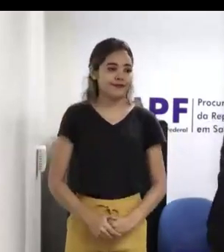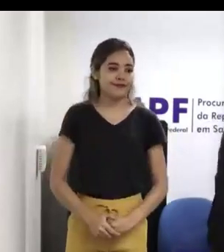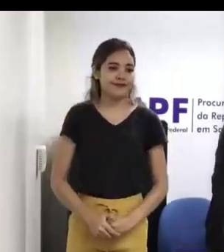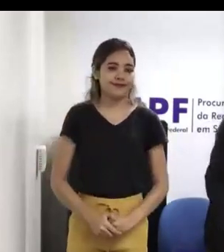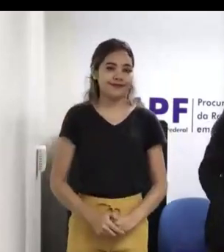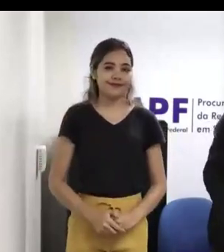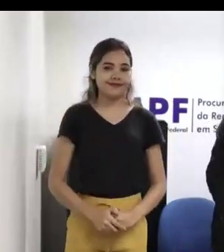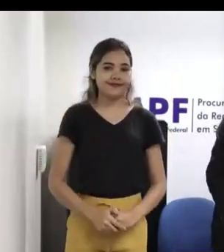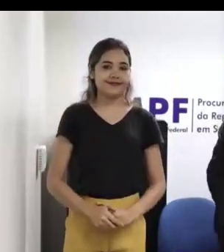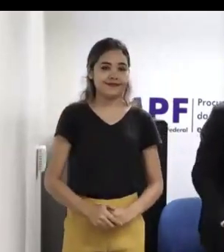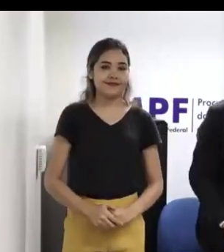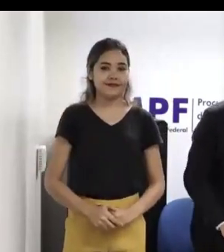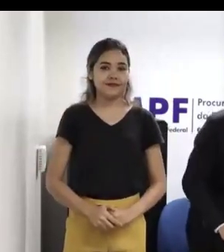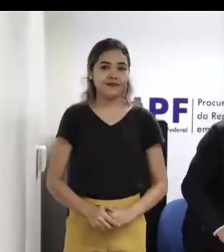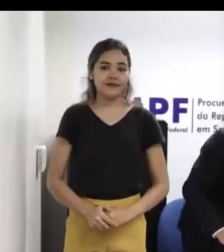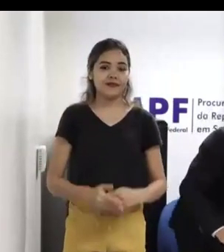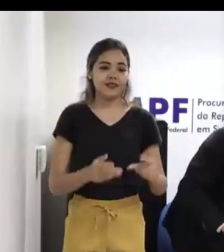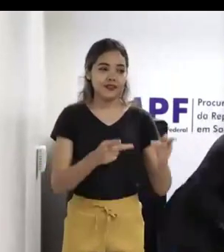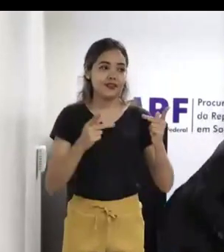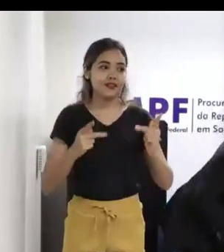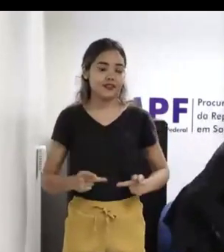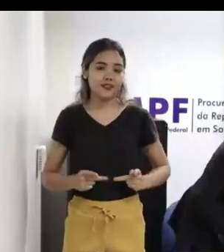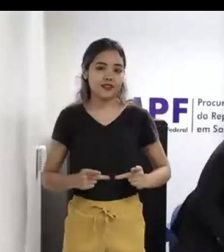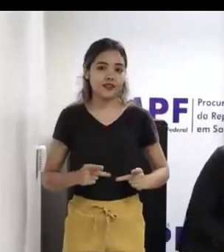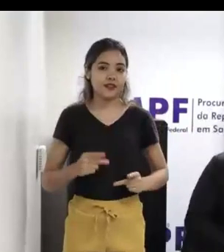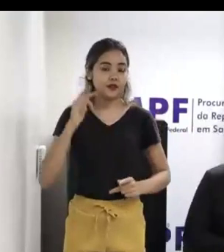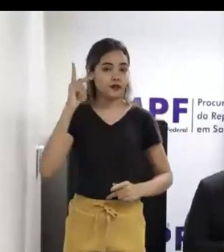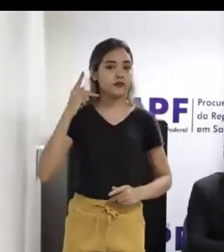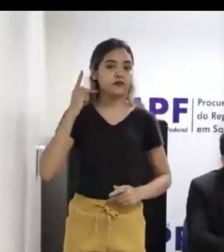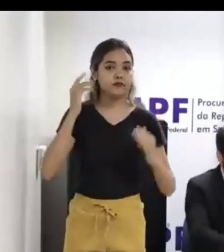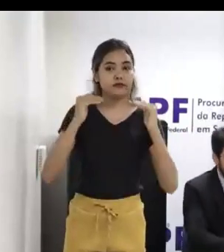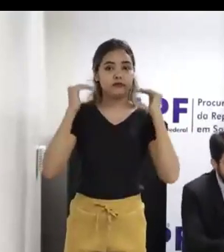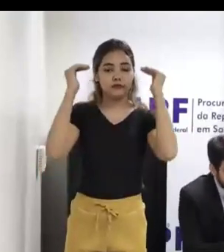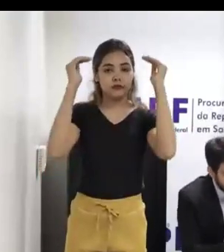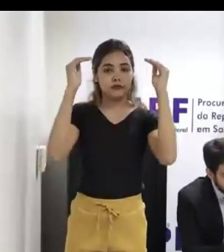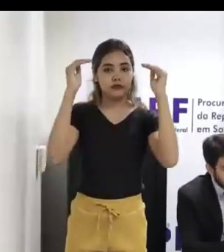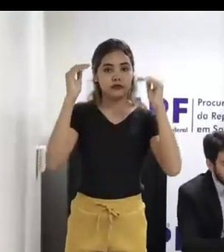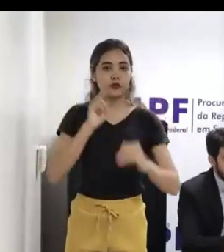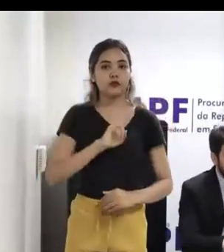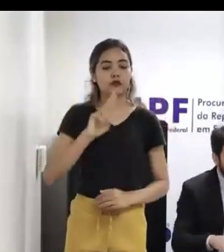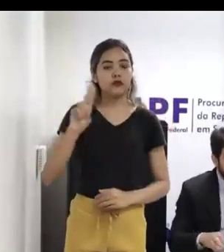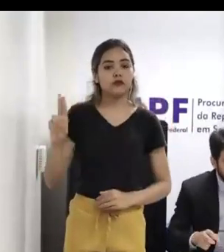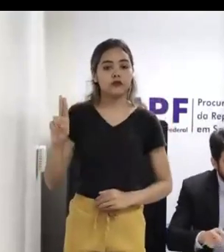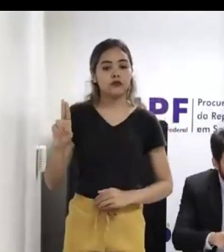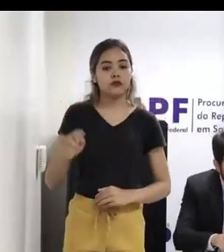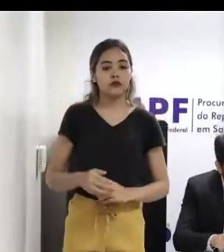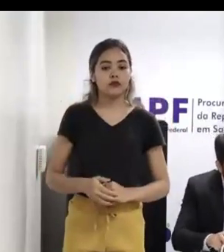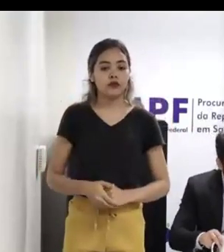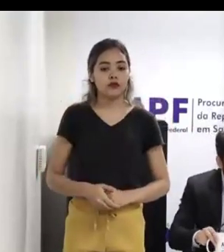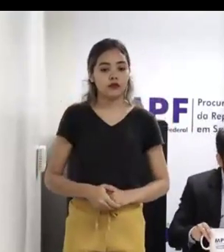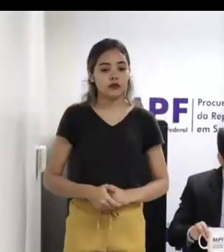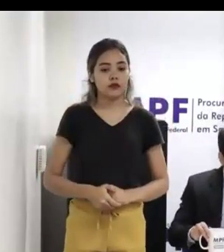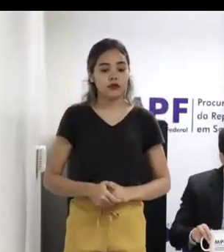Oliveira chamamos também o procurador da república titulado Terceiro Ofício da Procuradoria da República em